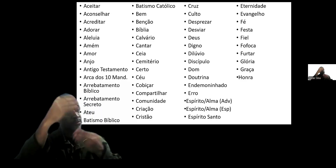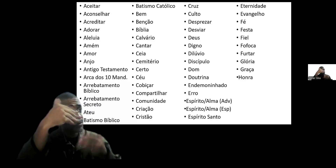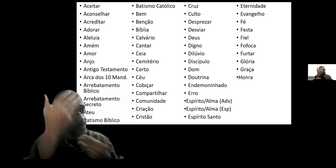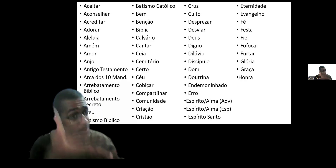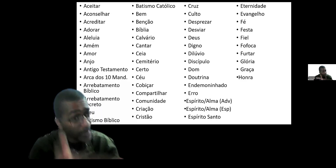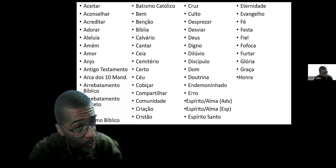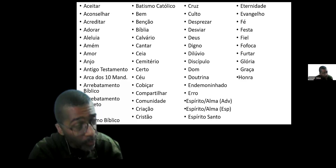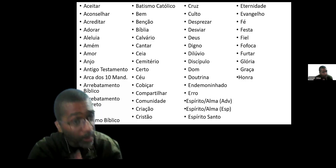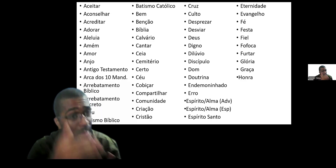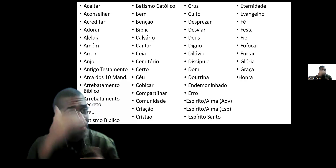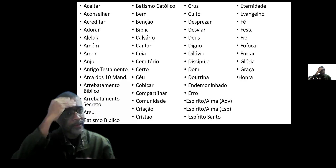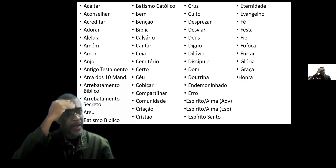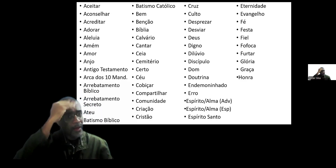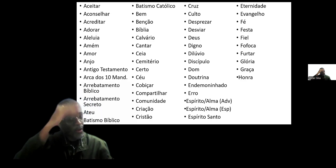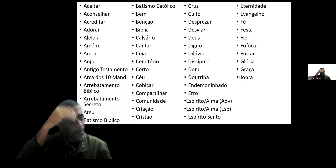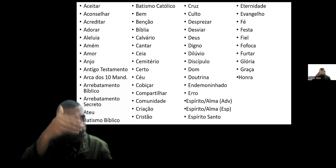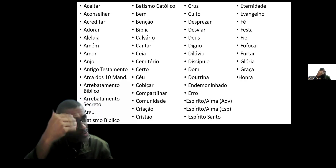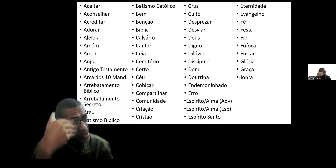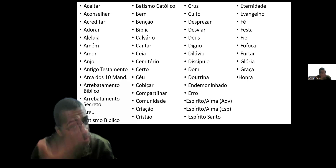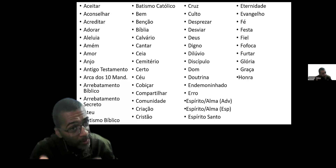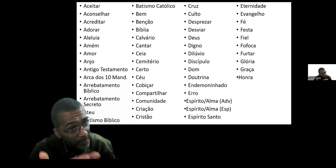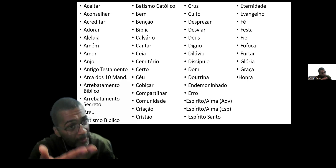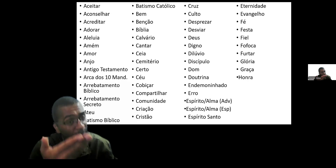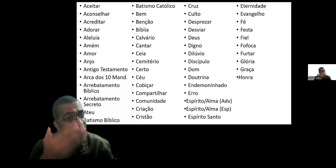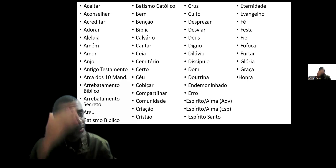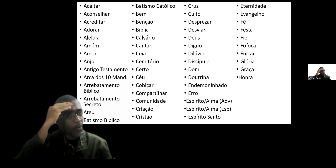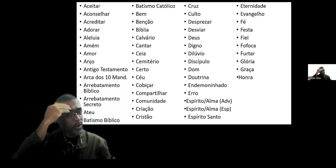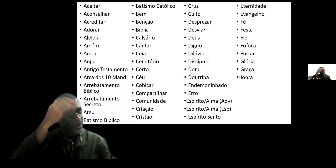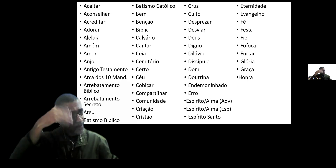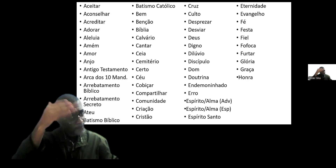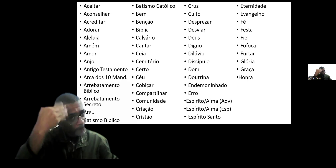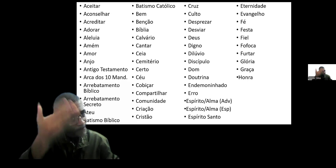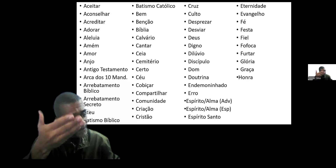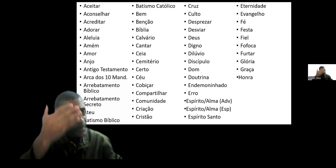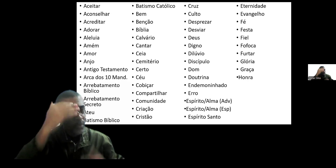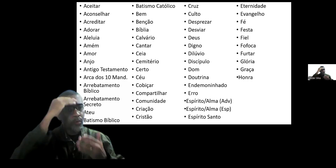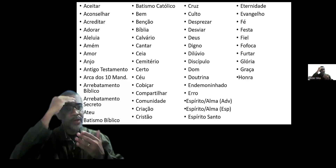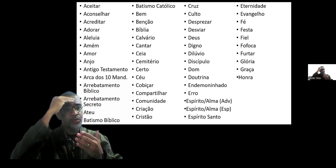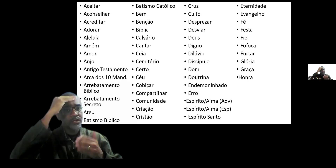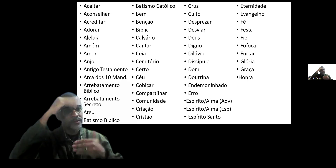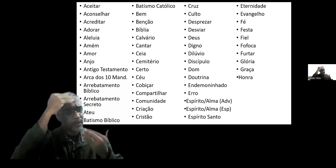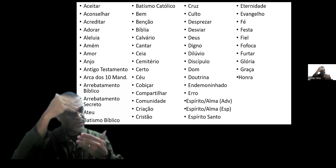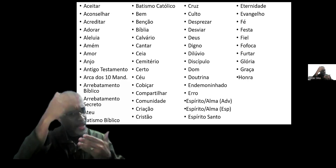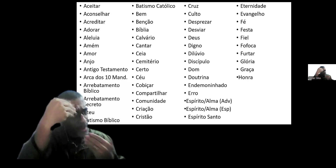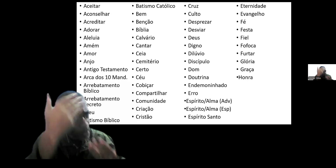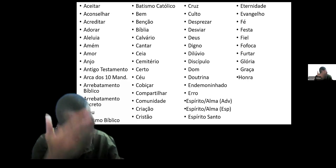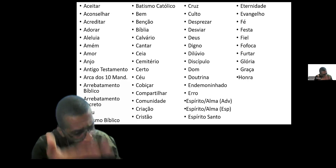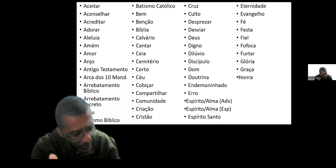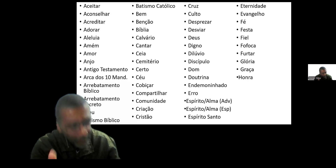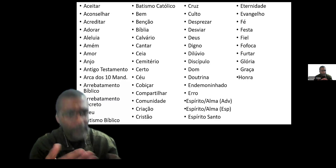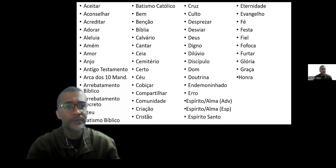com as duas mãos também, honra, tá? Uma mão só, dá para fazer honra, ou com as duas mãos,